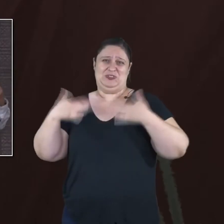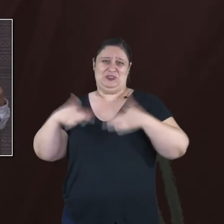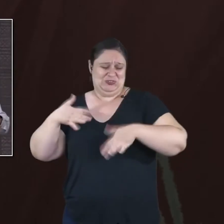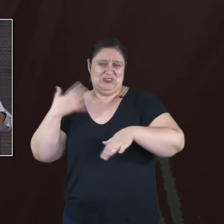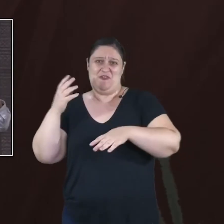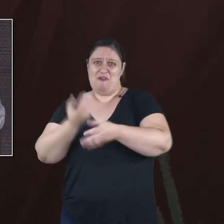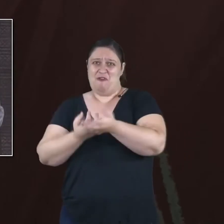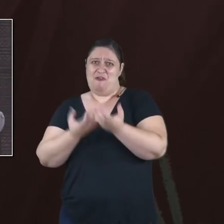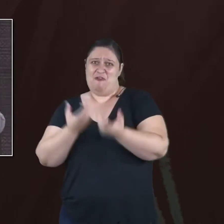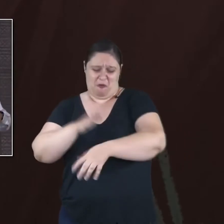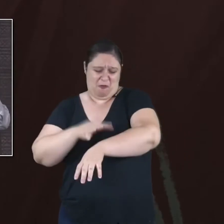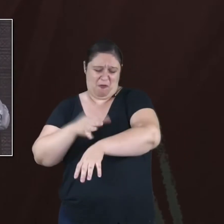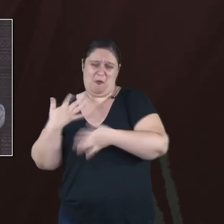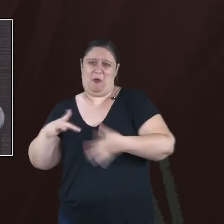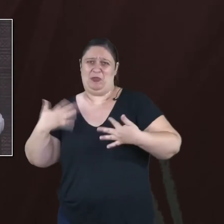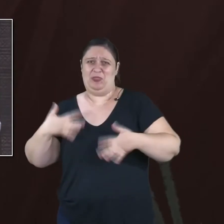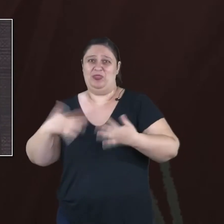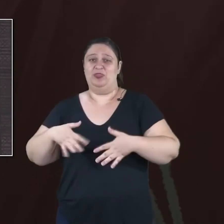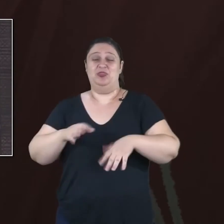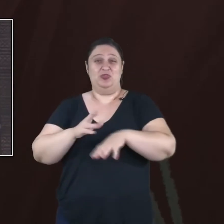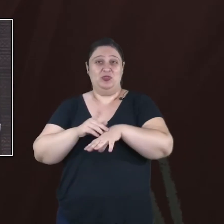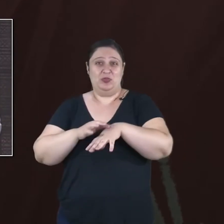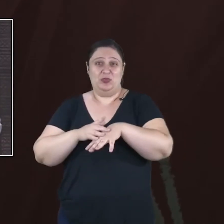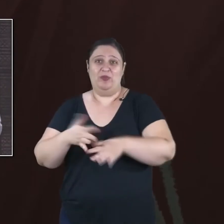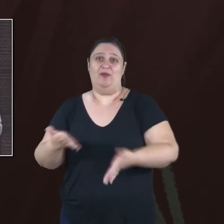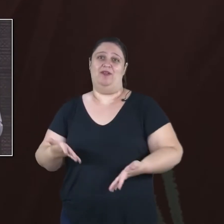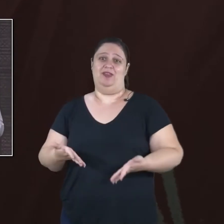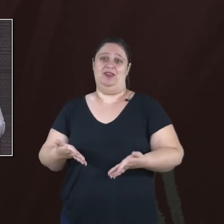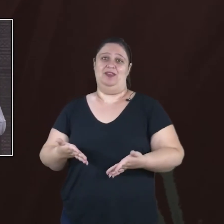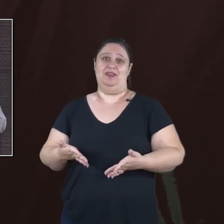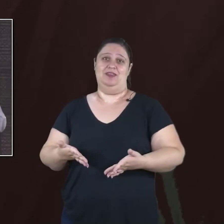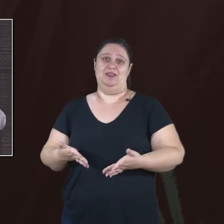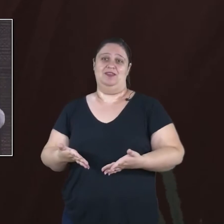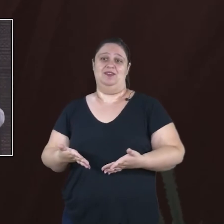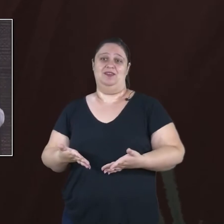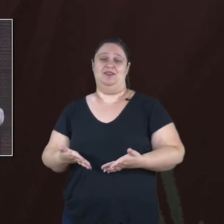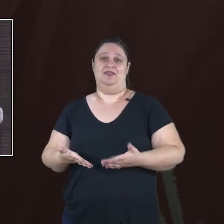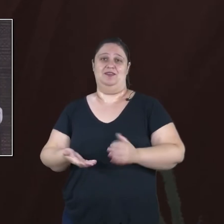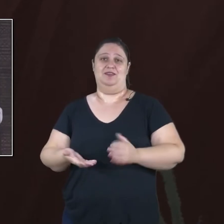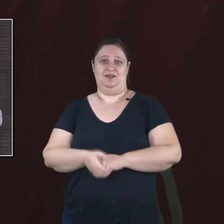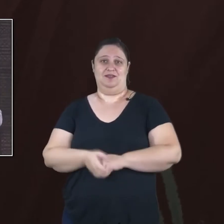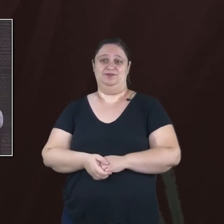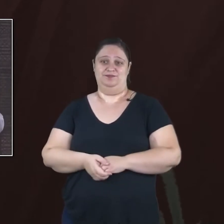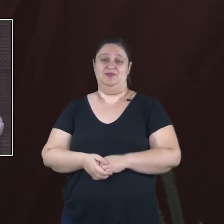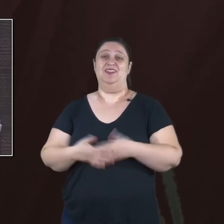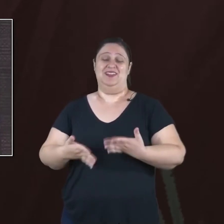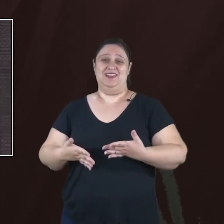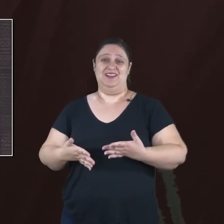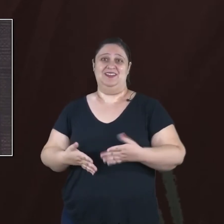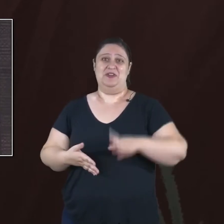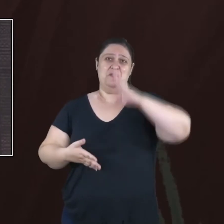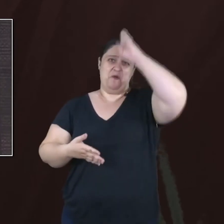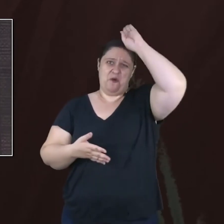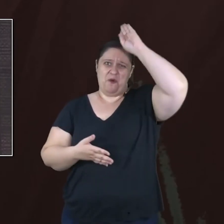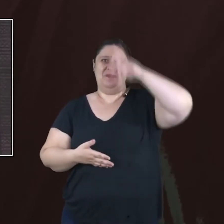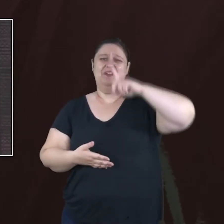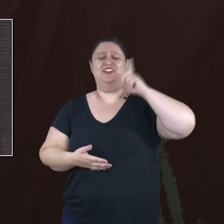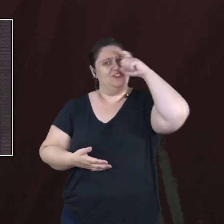e enfermidades, né? Pragas, mas se tornou horrível viver em